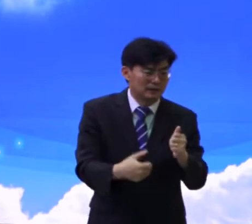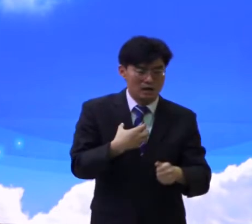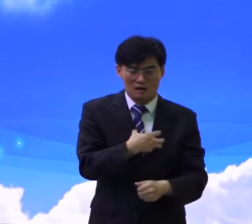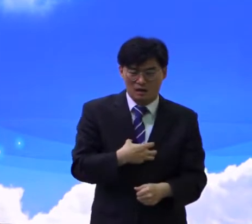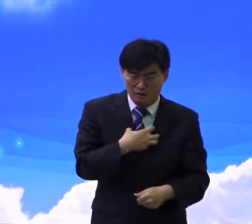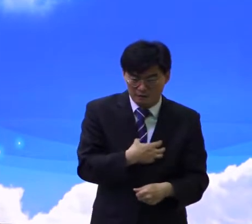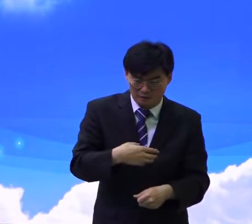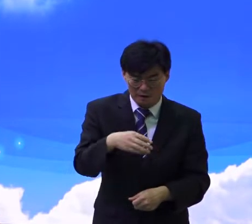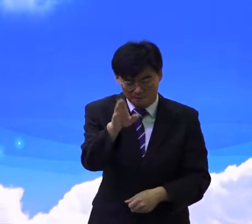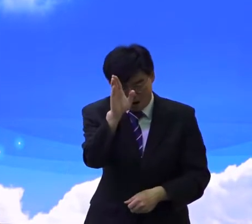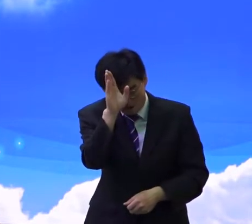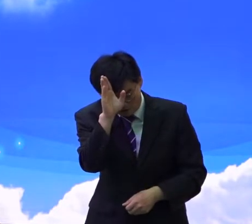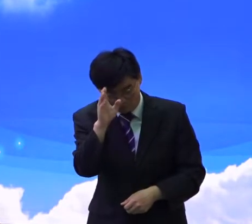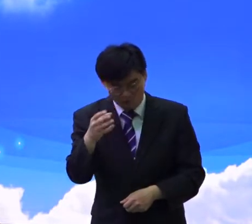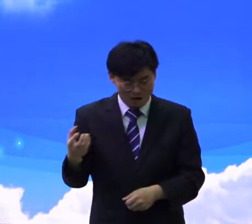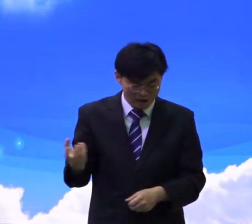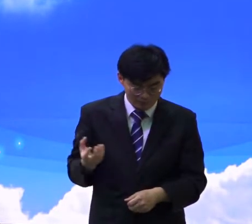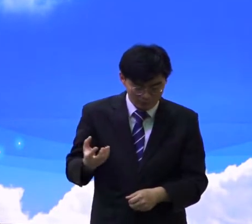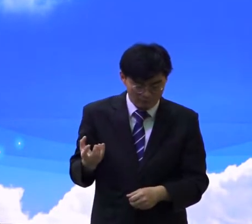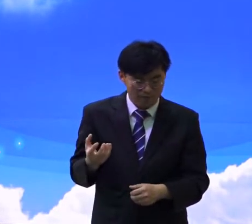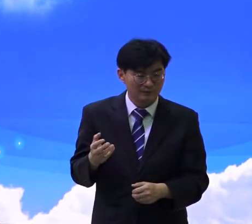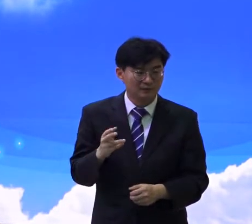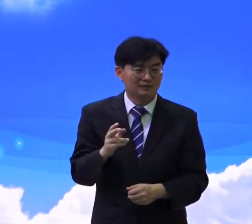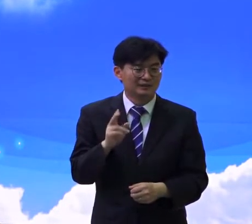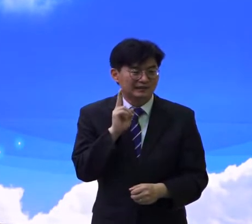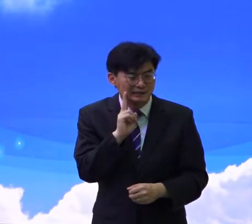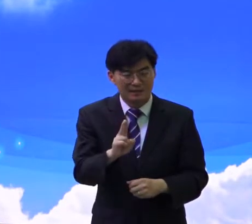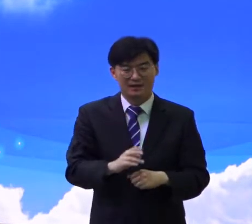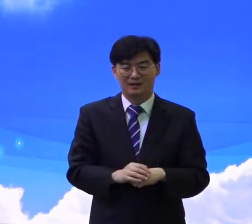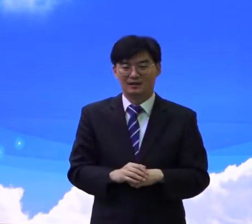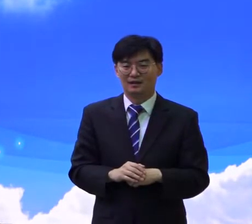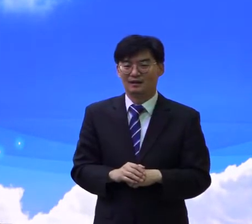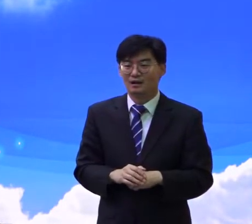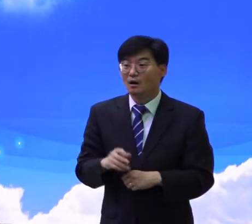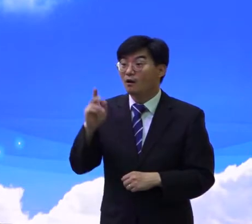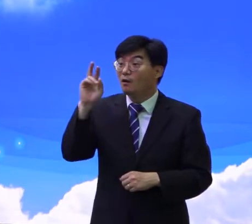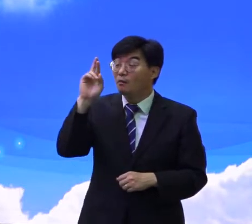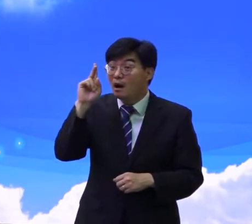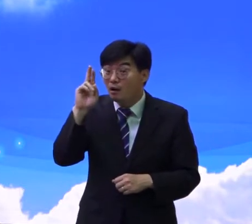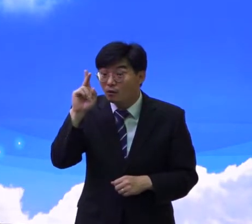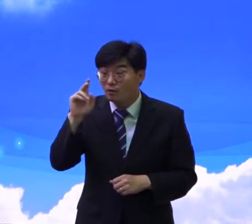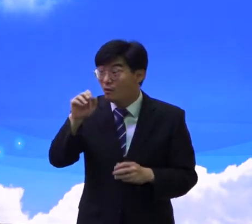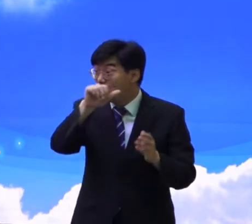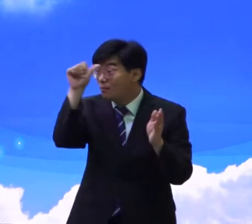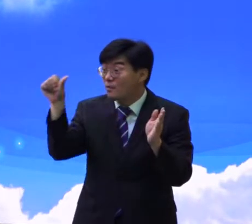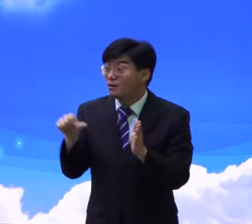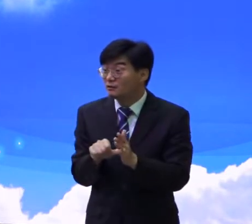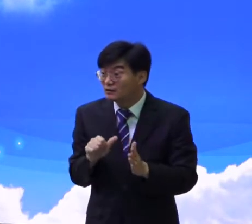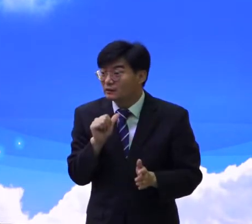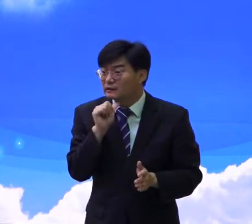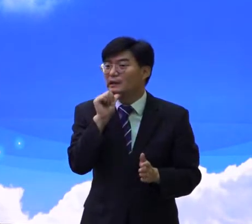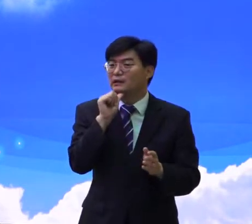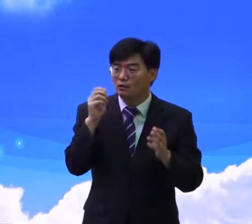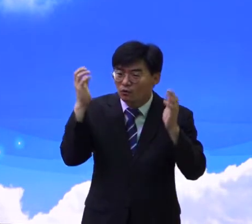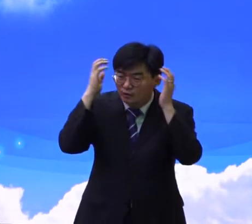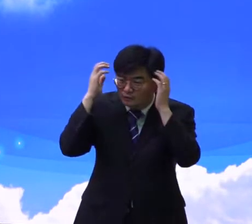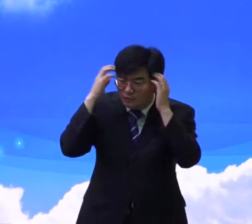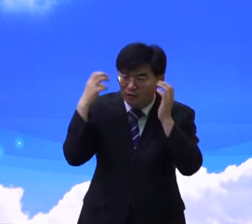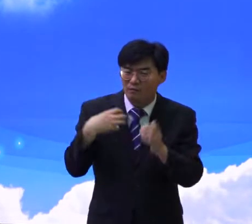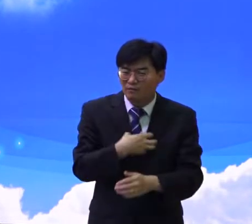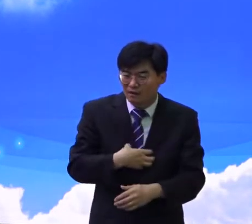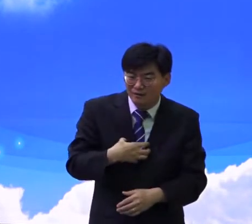길에 항상 순종했습니다. 그리고 마침내 그의 인생의 말미에서 마지막에서 그는 그렇게